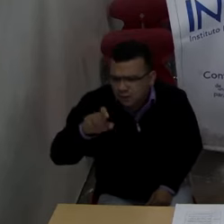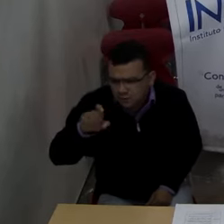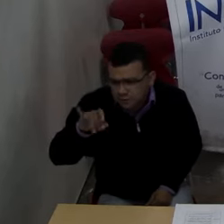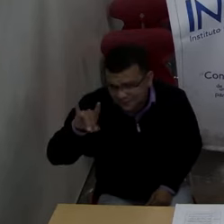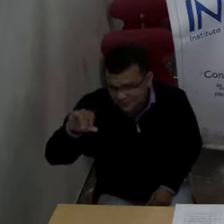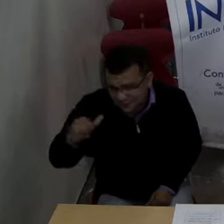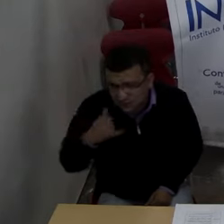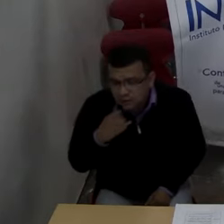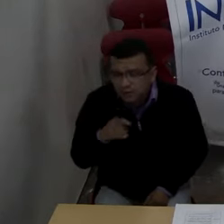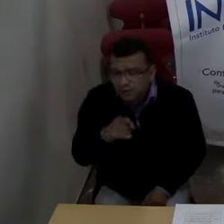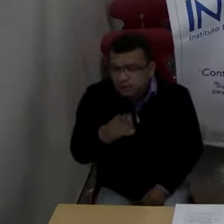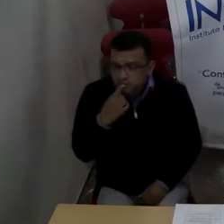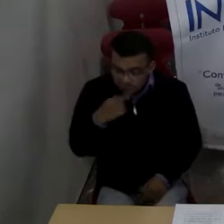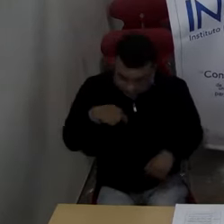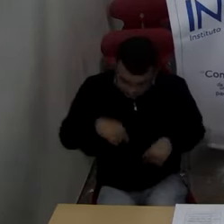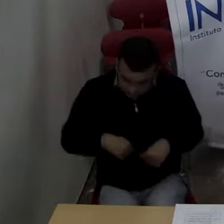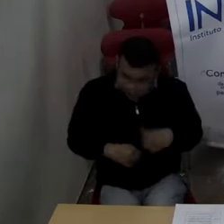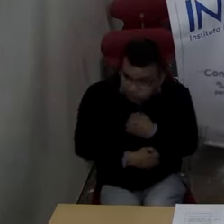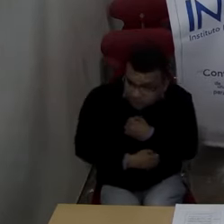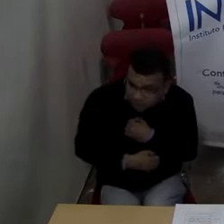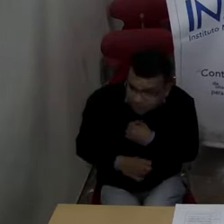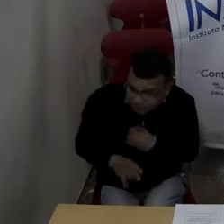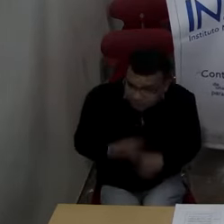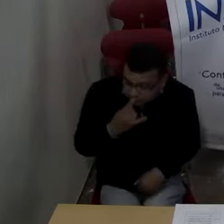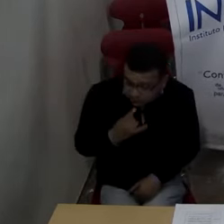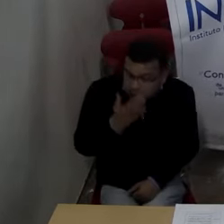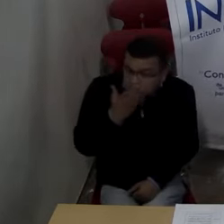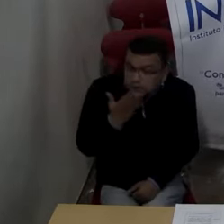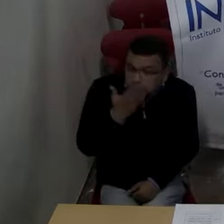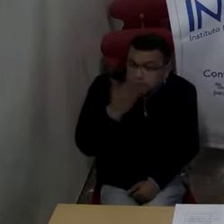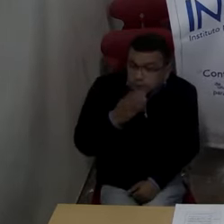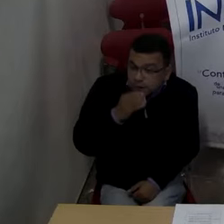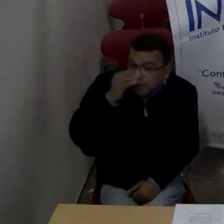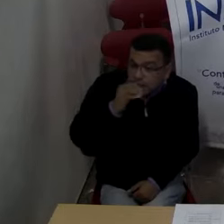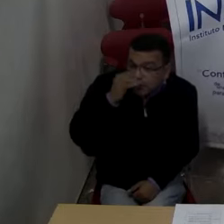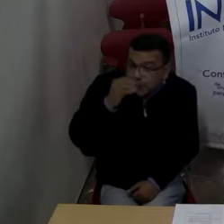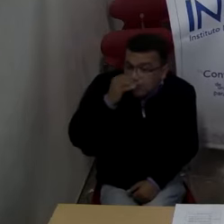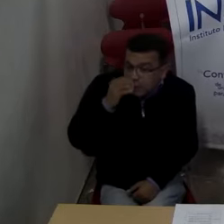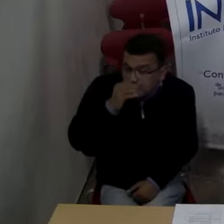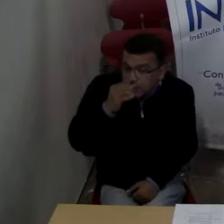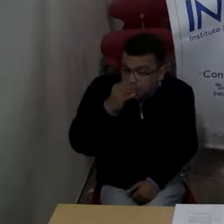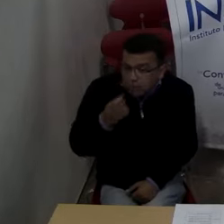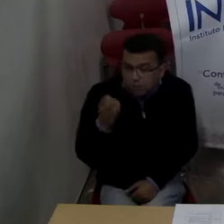de oxígeno. La prematurez, el